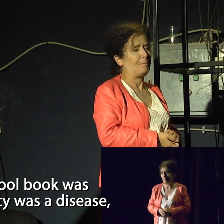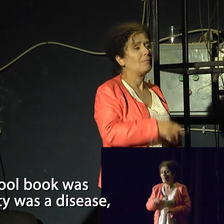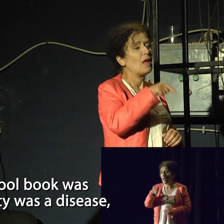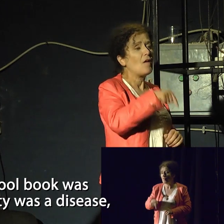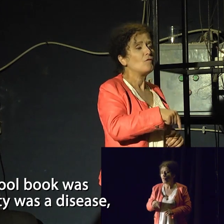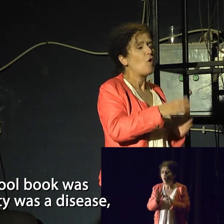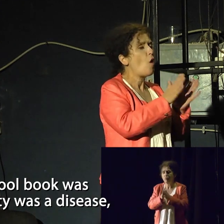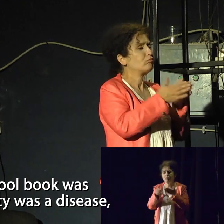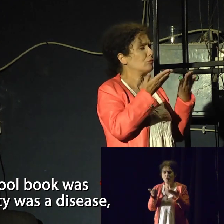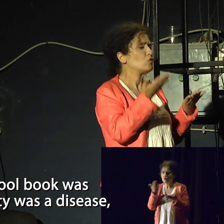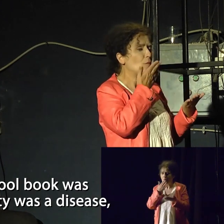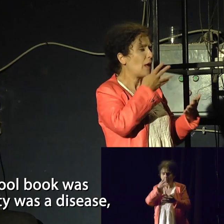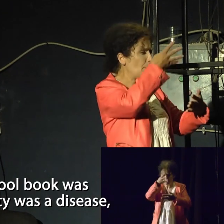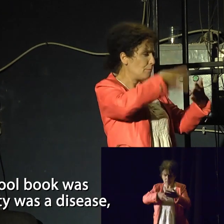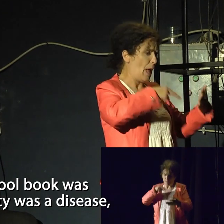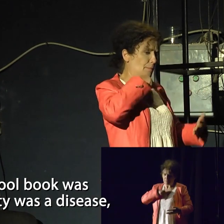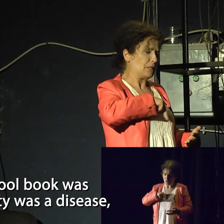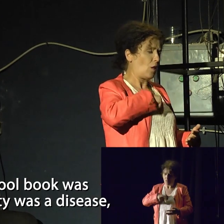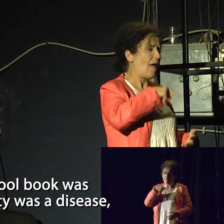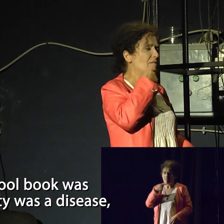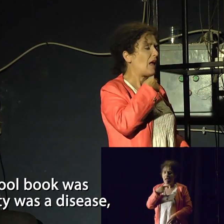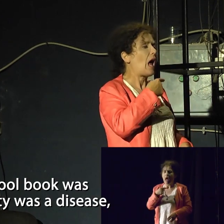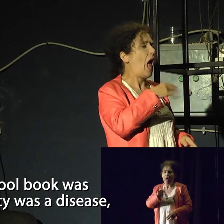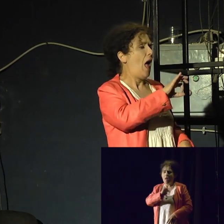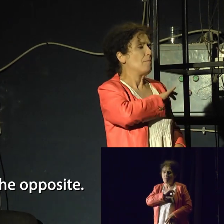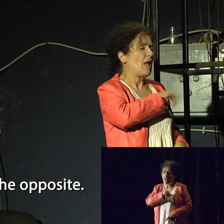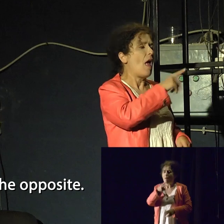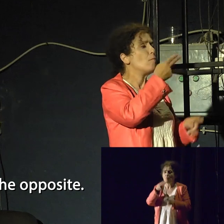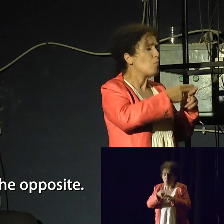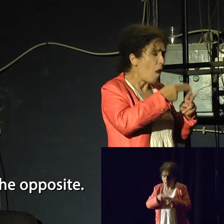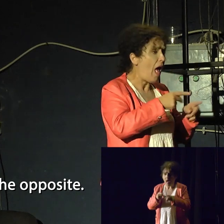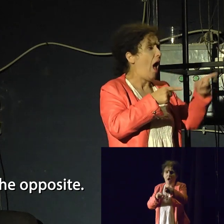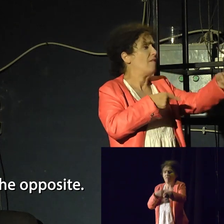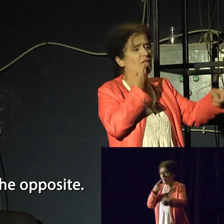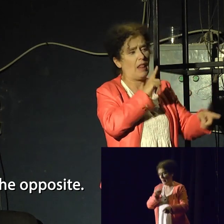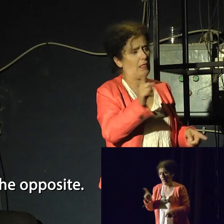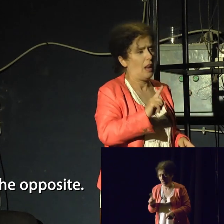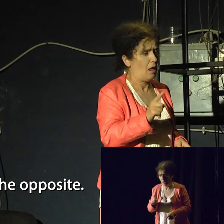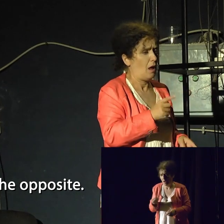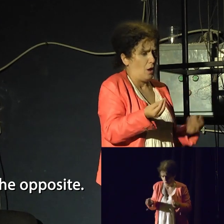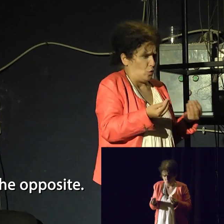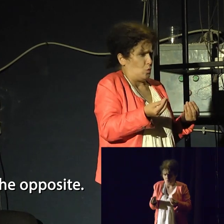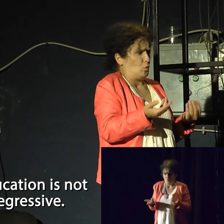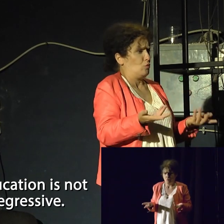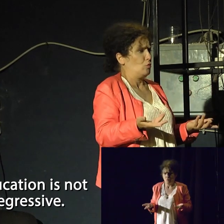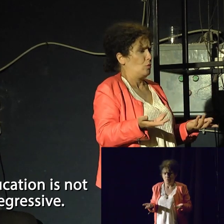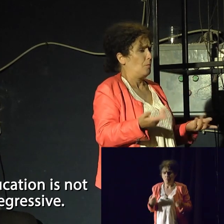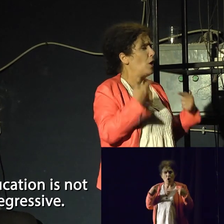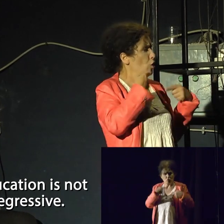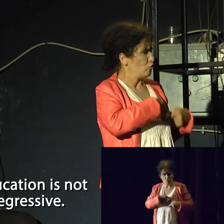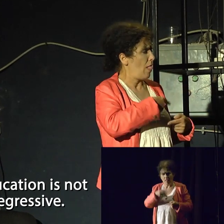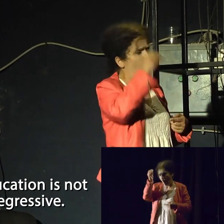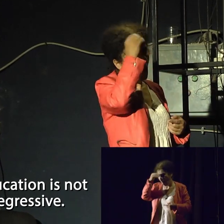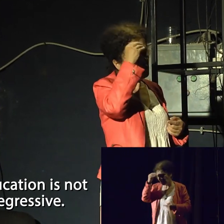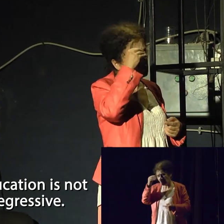Кај нас во учебникот по психологија пишуваше дека хомосексуалноста е болест, а вие ни кажувате дека не е. Зошто? За жал,